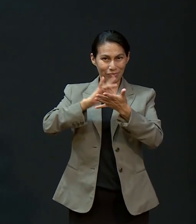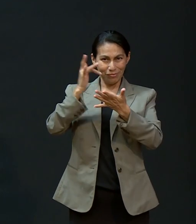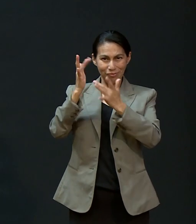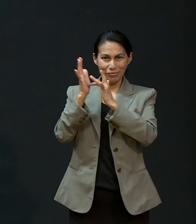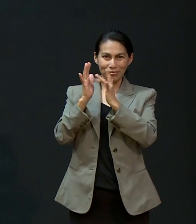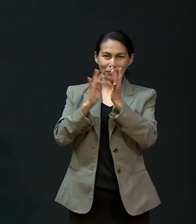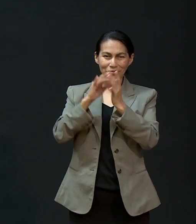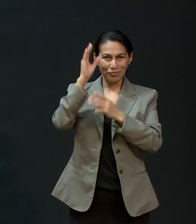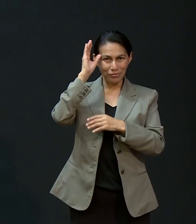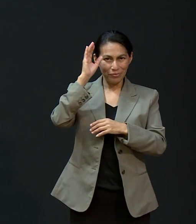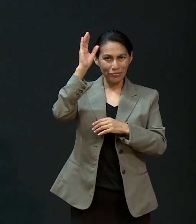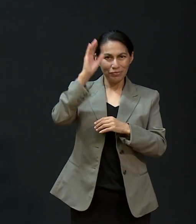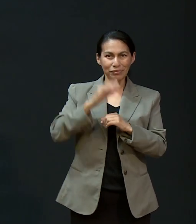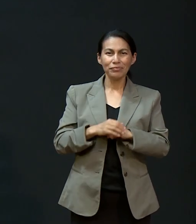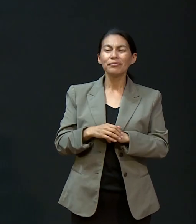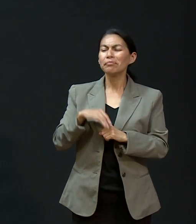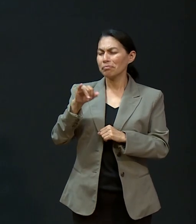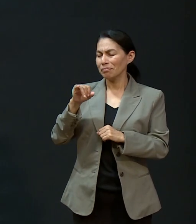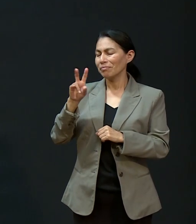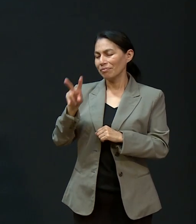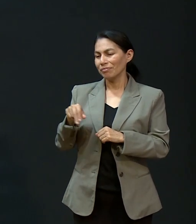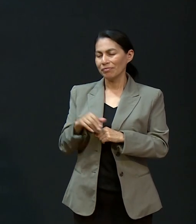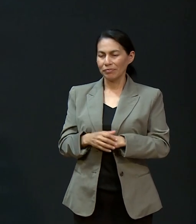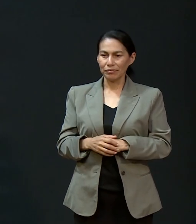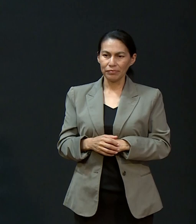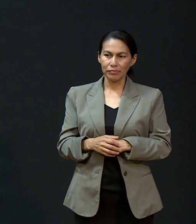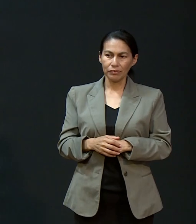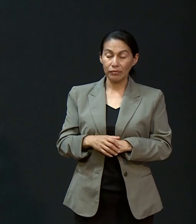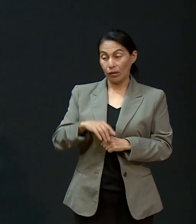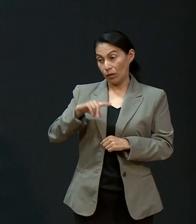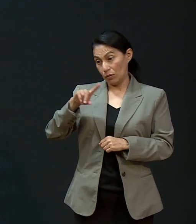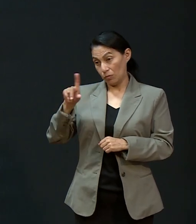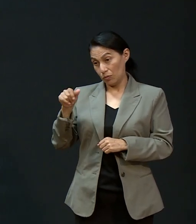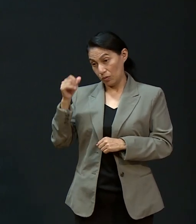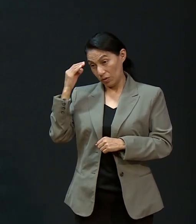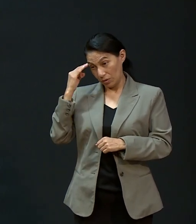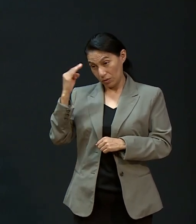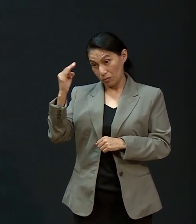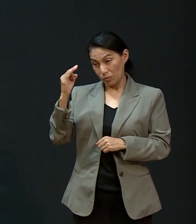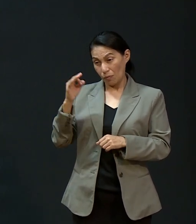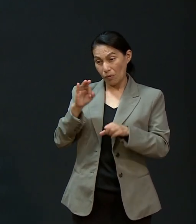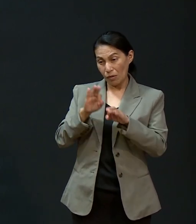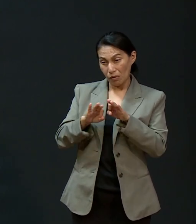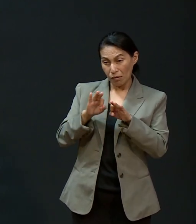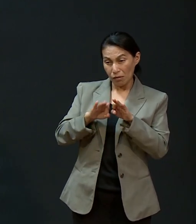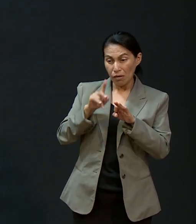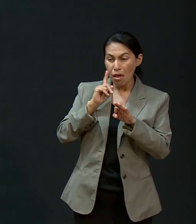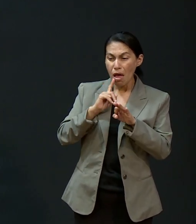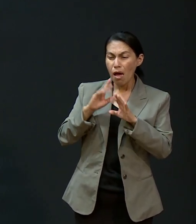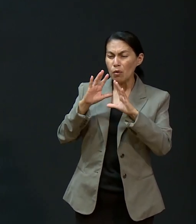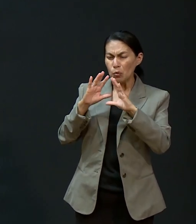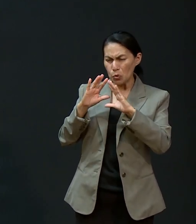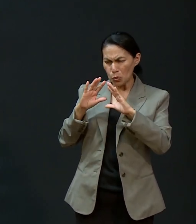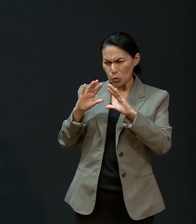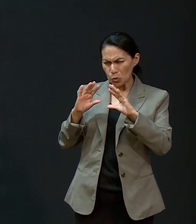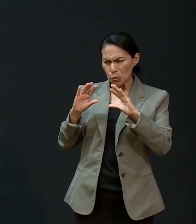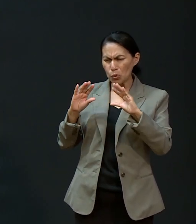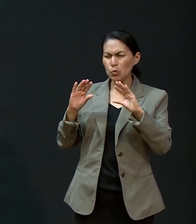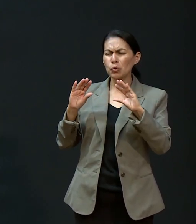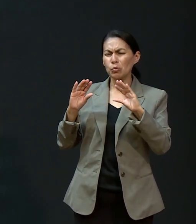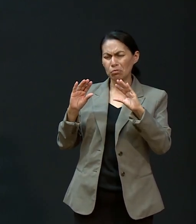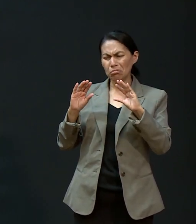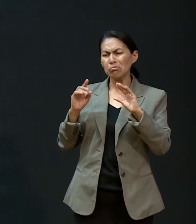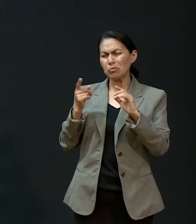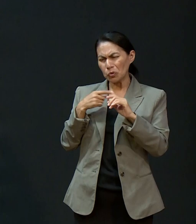través de Jesucristo. Así es. Y, pues, con el paso del tiempo hubo una mejoría. Entonces,